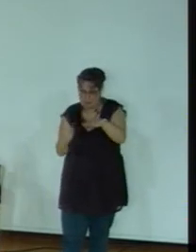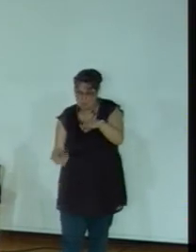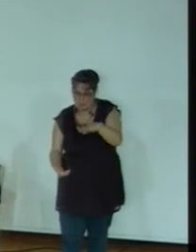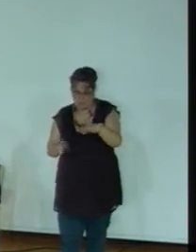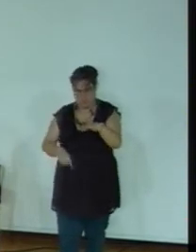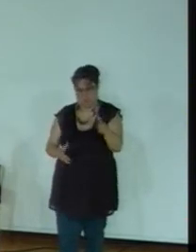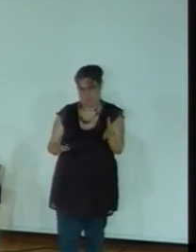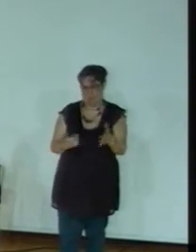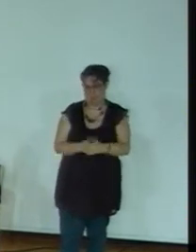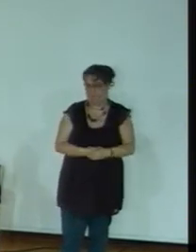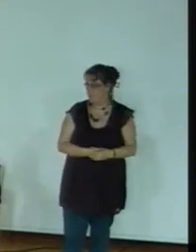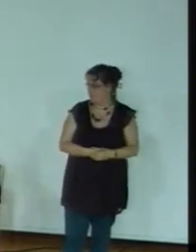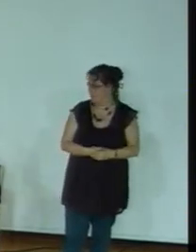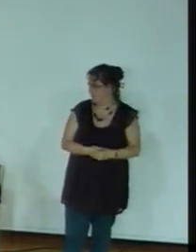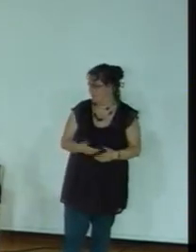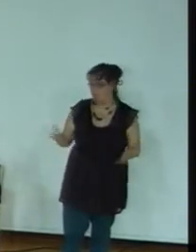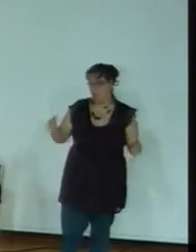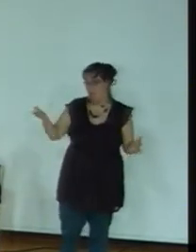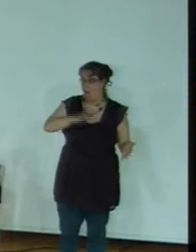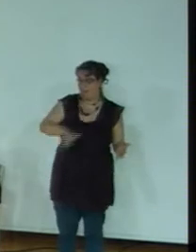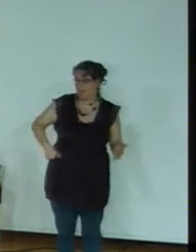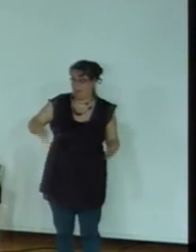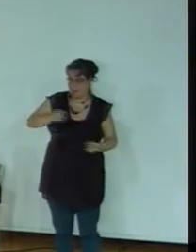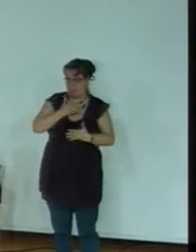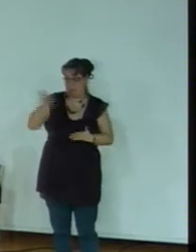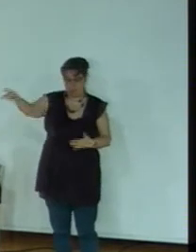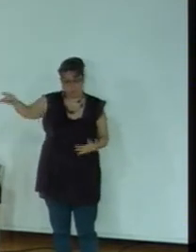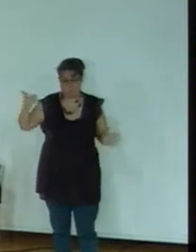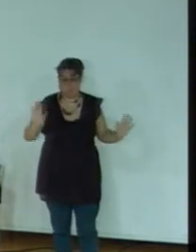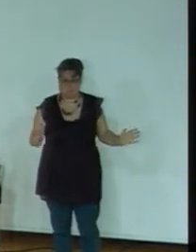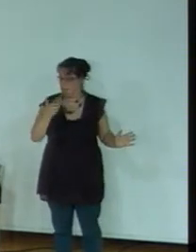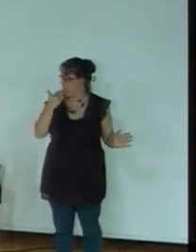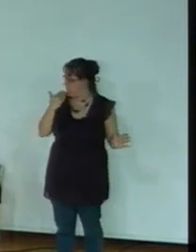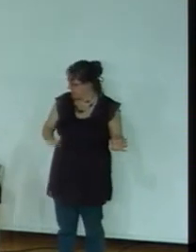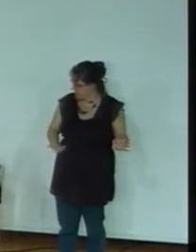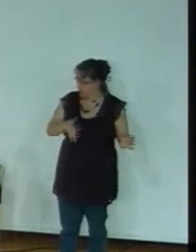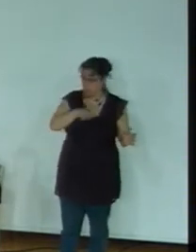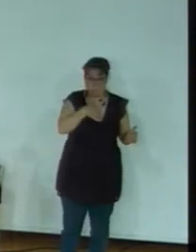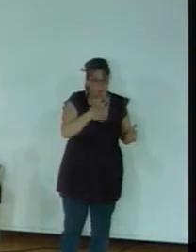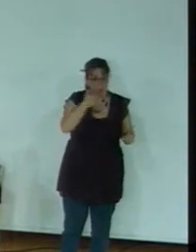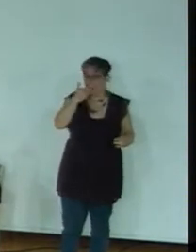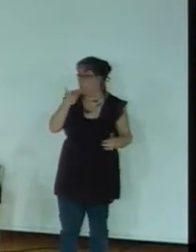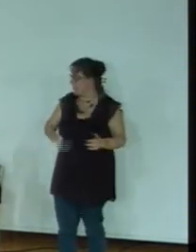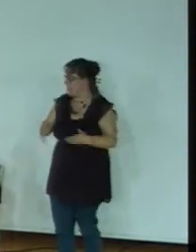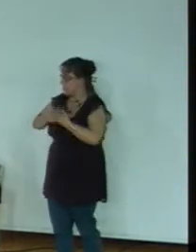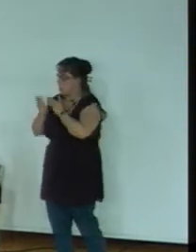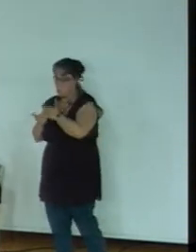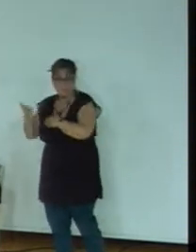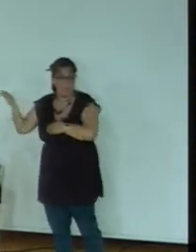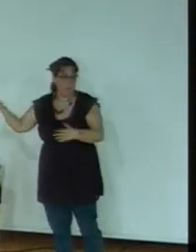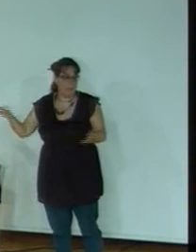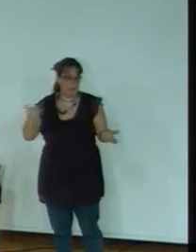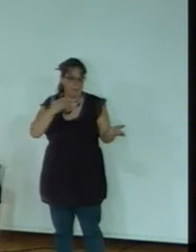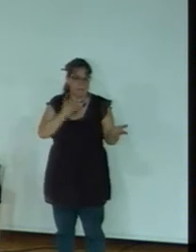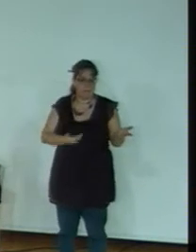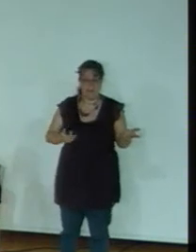etc. C'était la dernière intervention. Merci Maître Stanley Kless, merci Stéphane Borsmeyer.